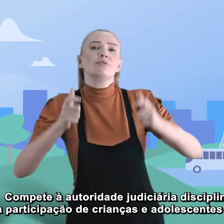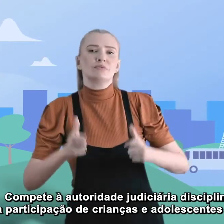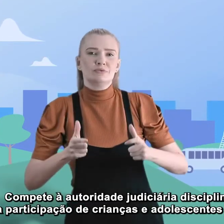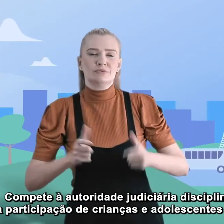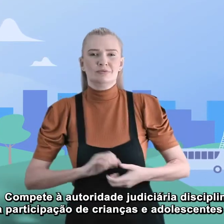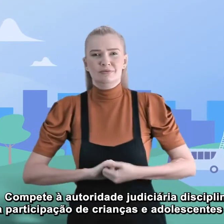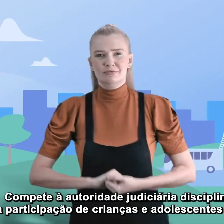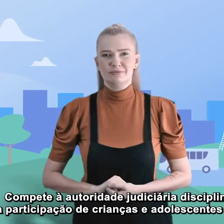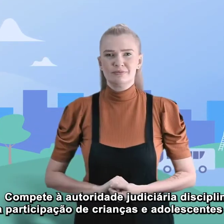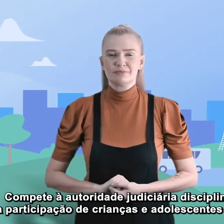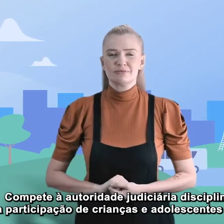crianças e adolescentes em